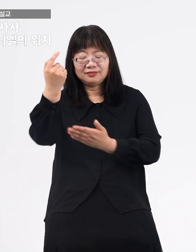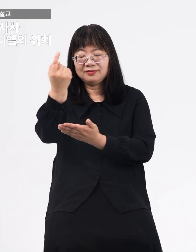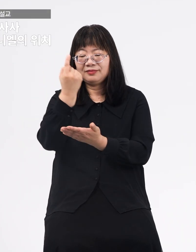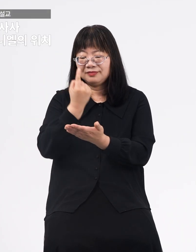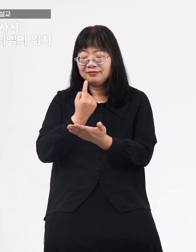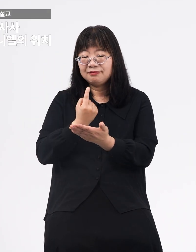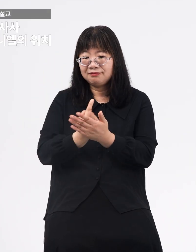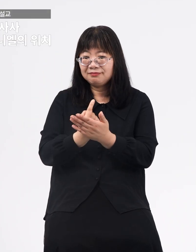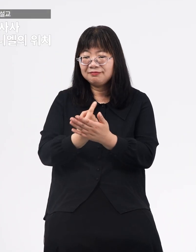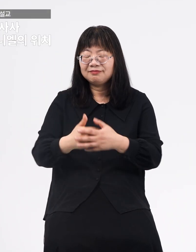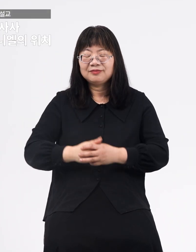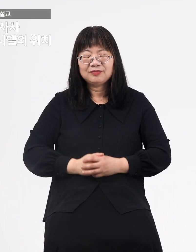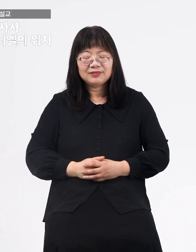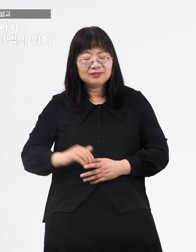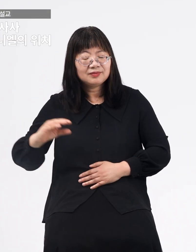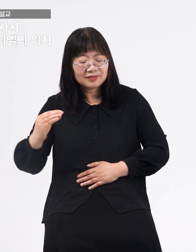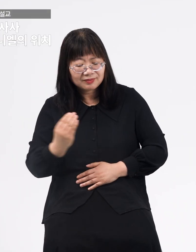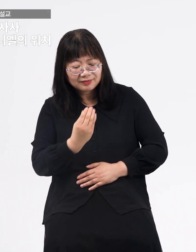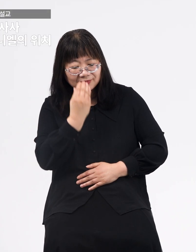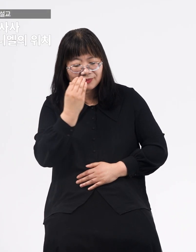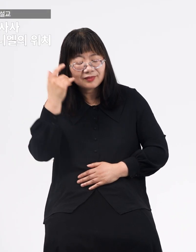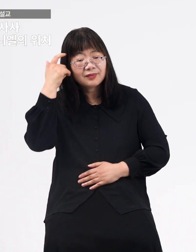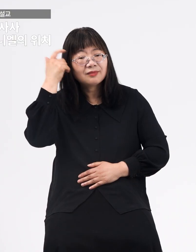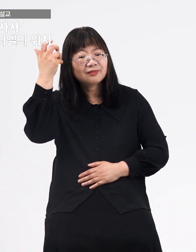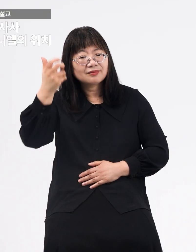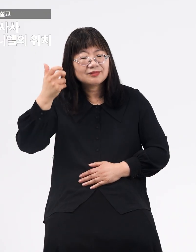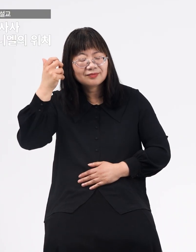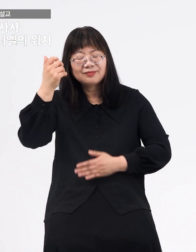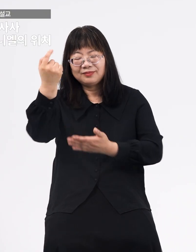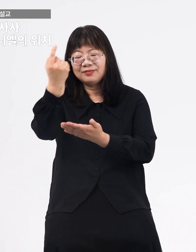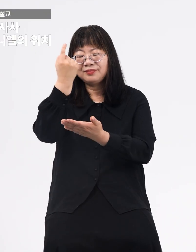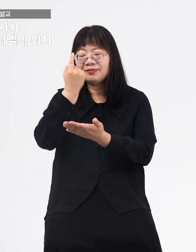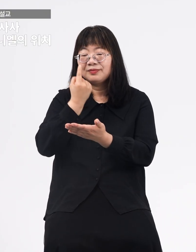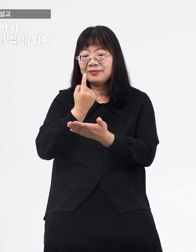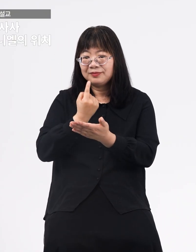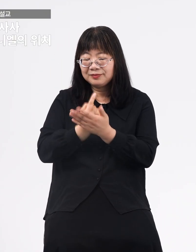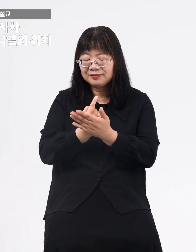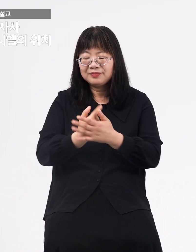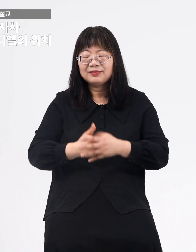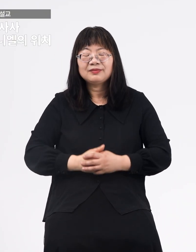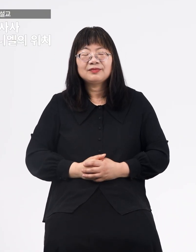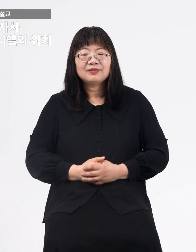성령이 오셨네. 성령이 오셨네.